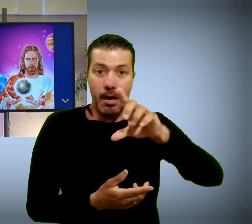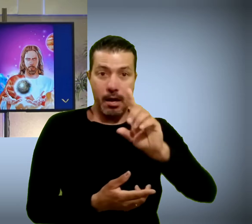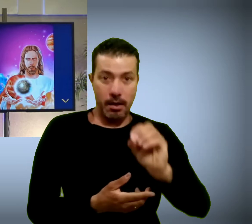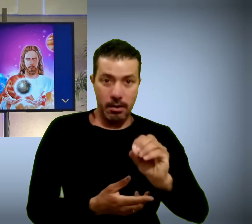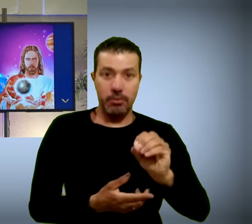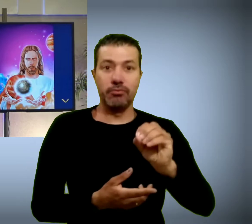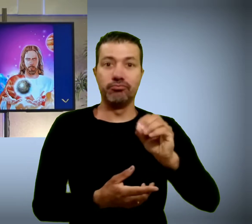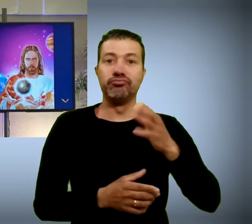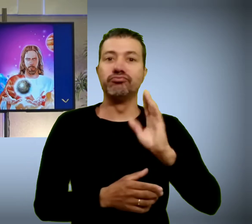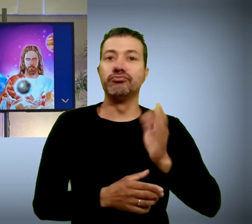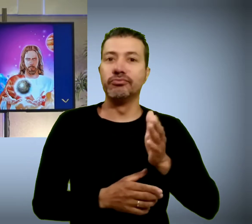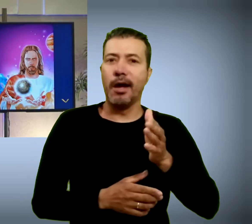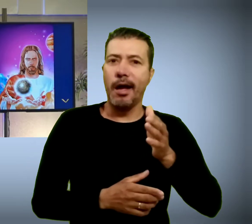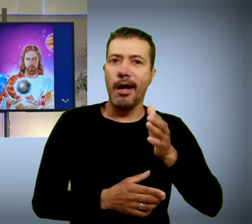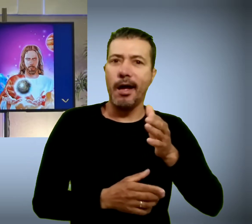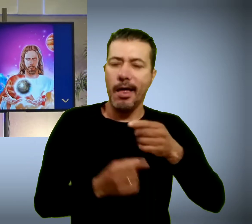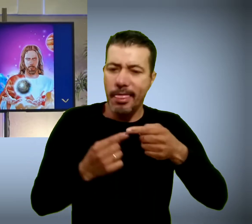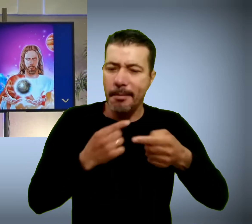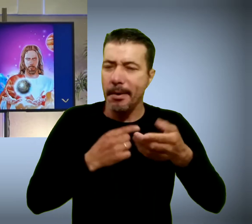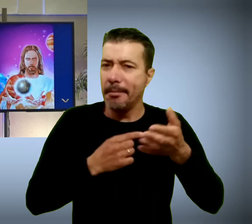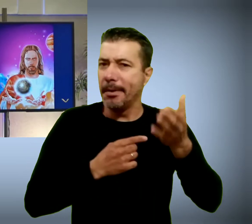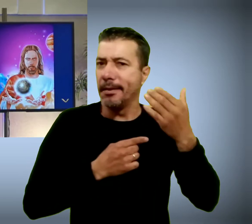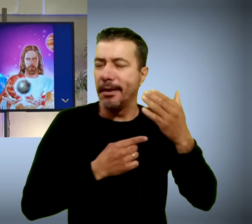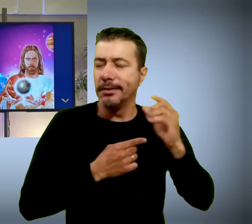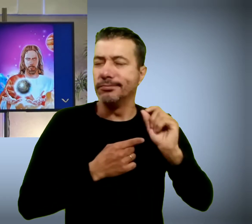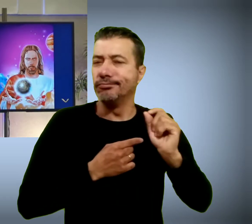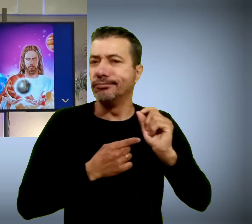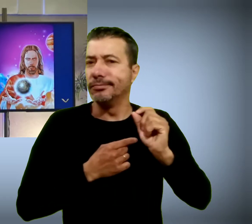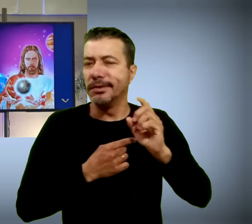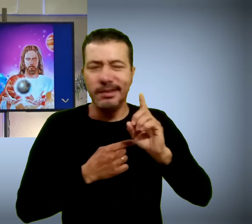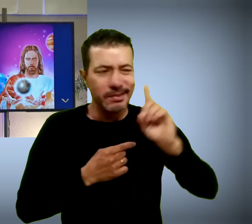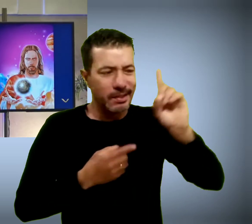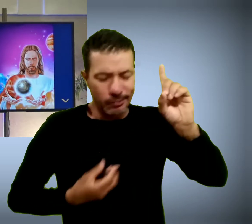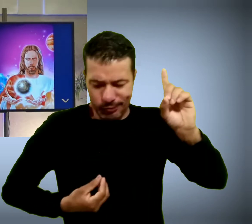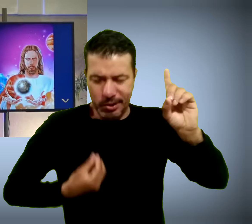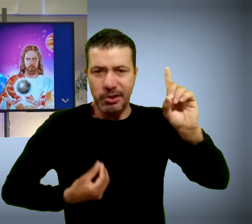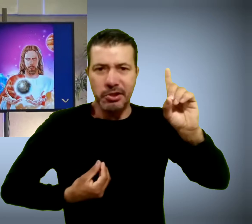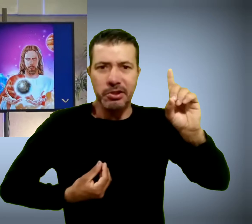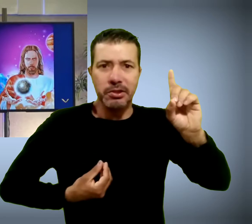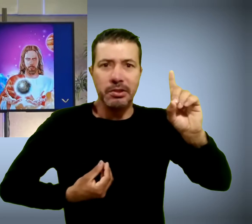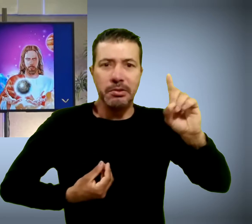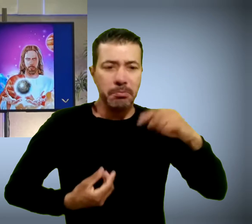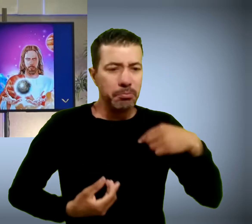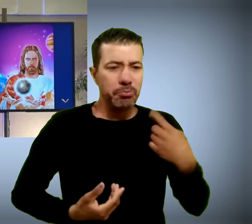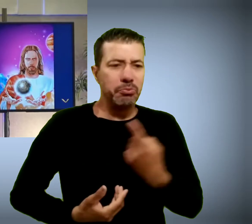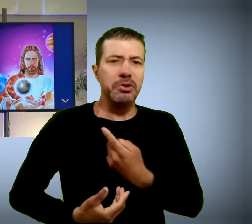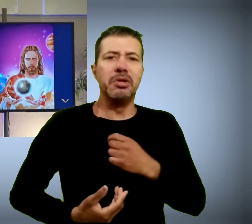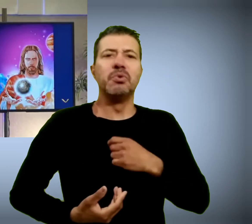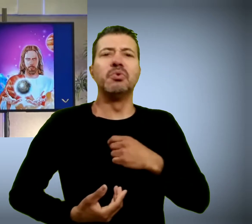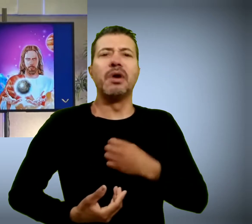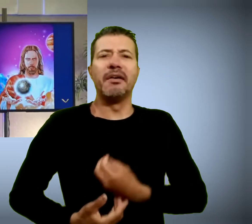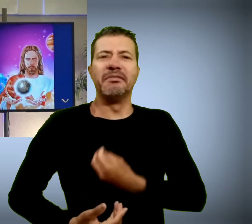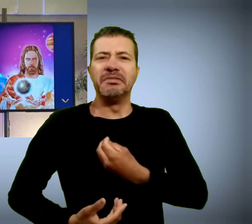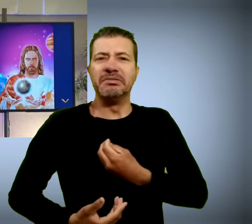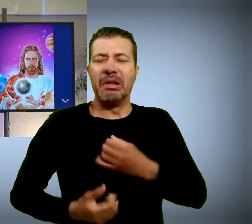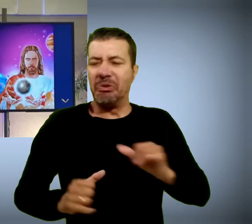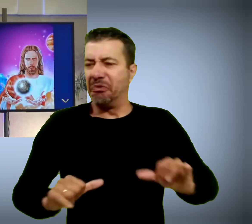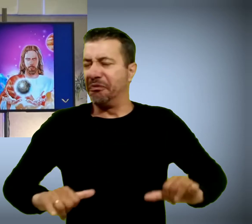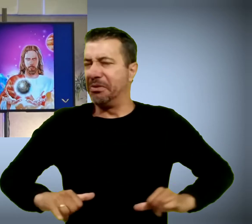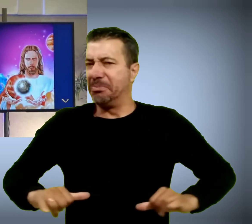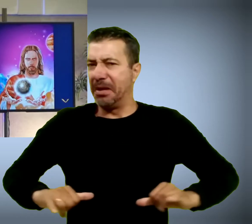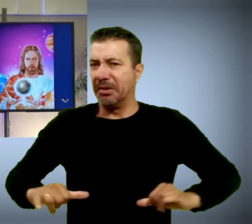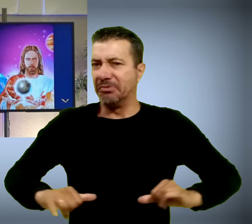semana passada. Se você assistiu, você se lembra, o tema Se Deus existe, por que sofremos? Nós entendemos um pouquinho